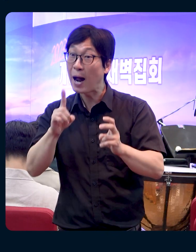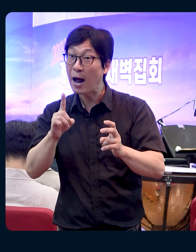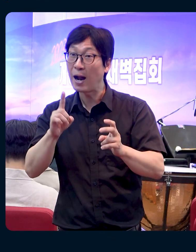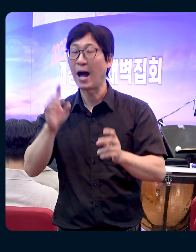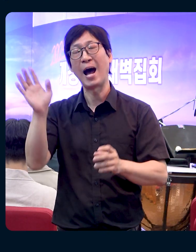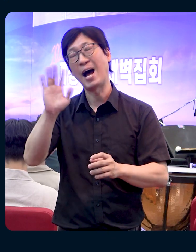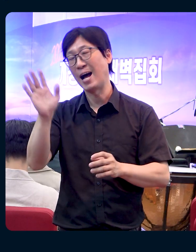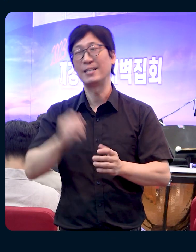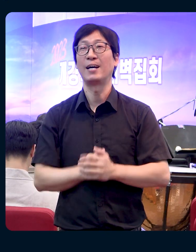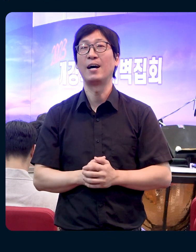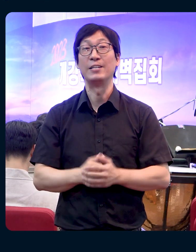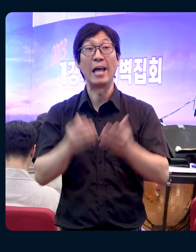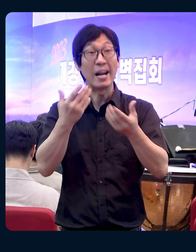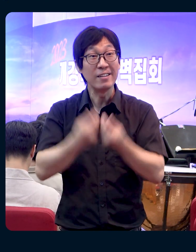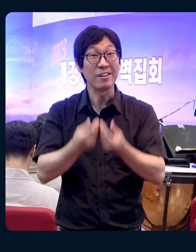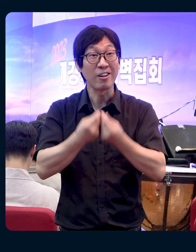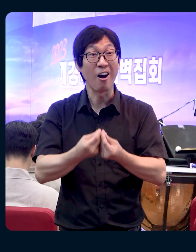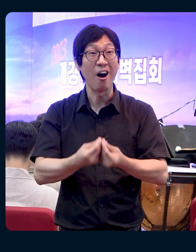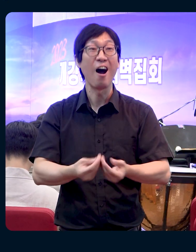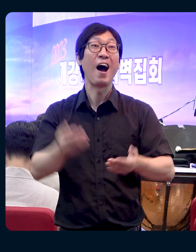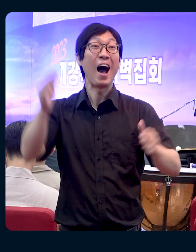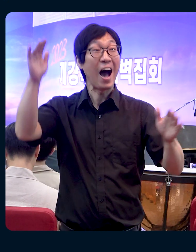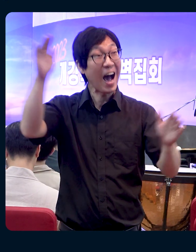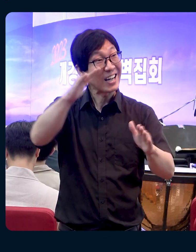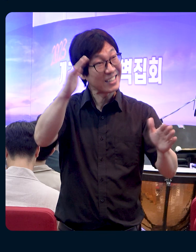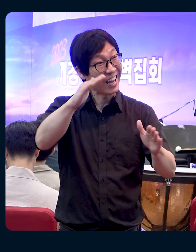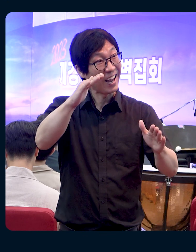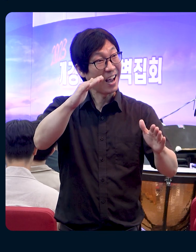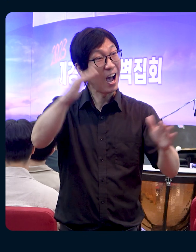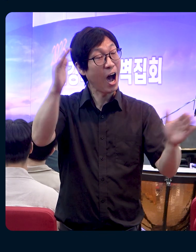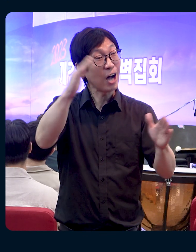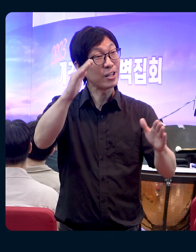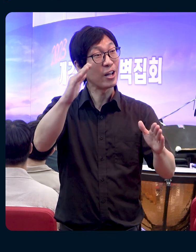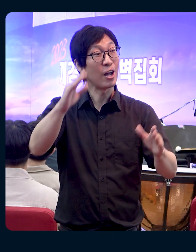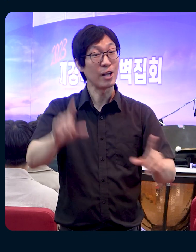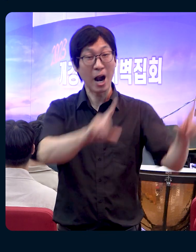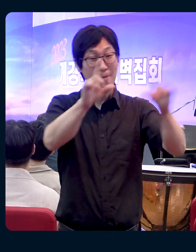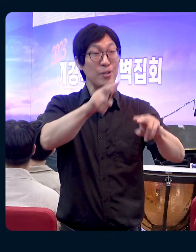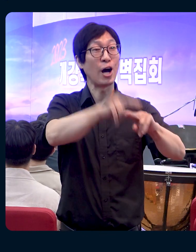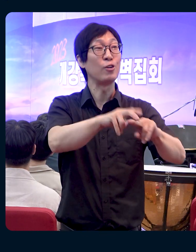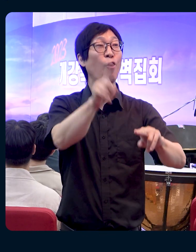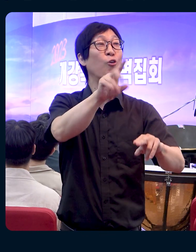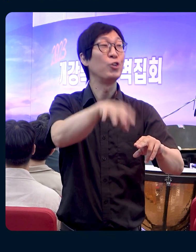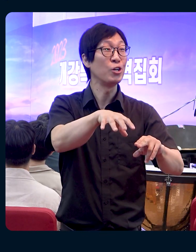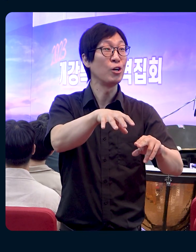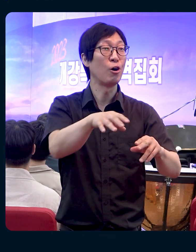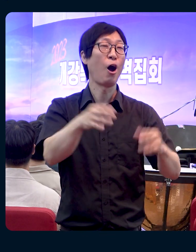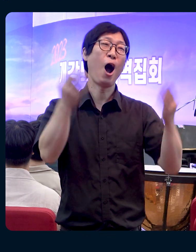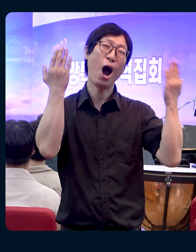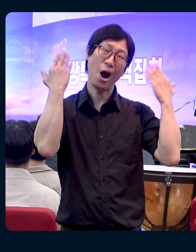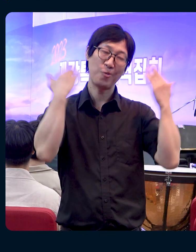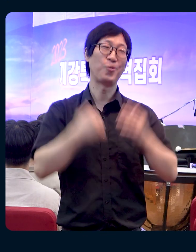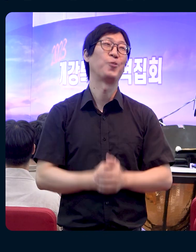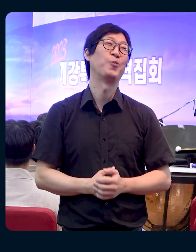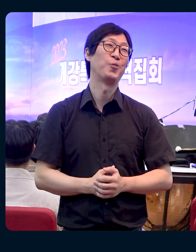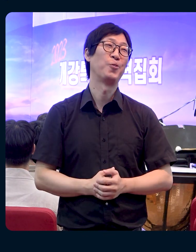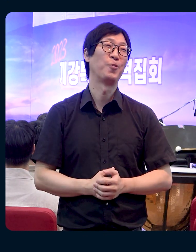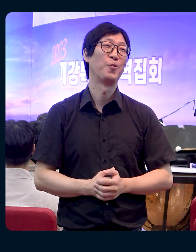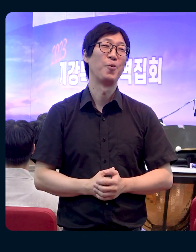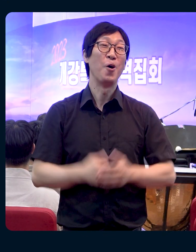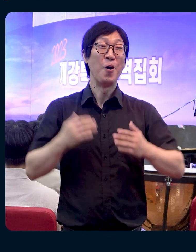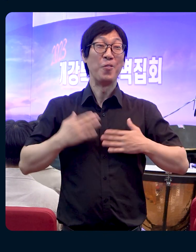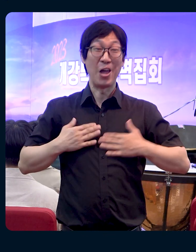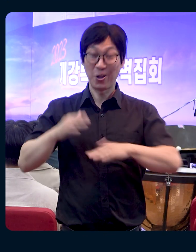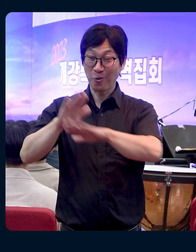아니에요. 학생들한테는 생업의 현장이 어디예요? 학교예요. 학교. 저희 손자한테는 어린이집이 생업의